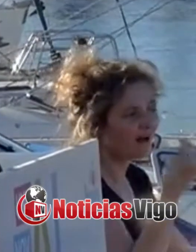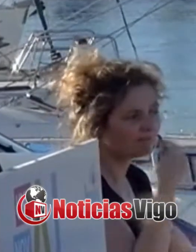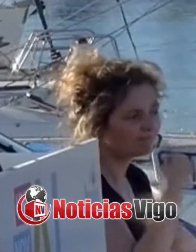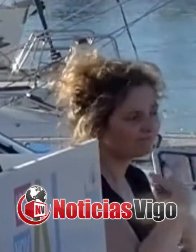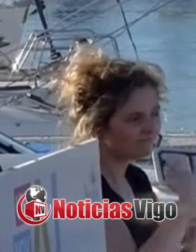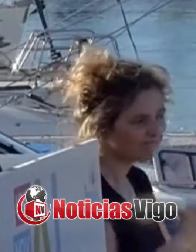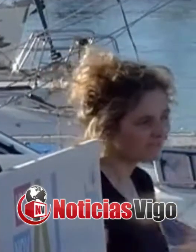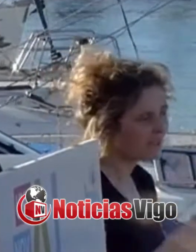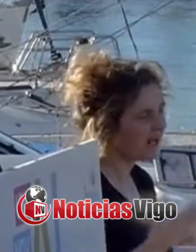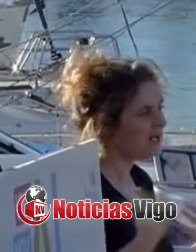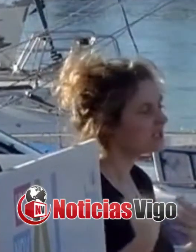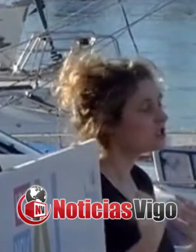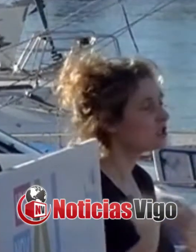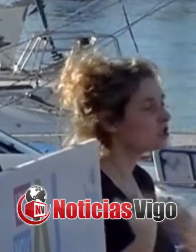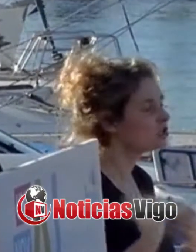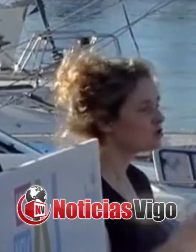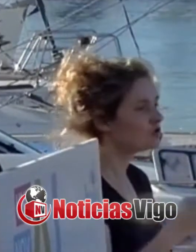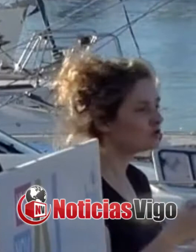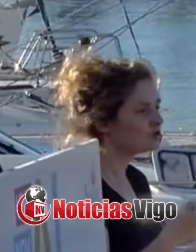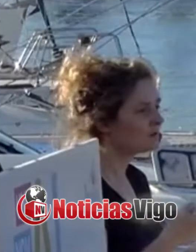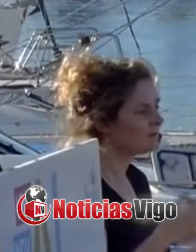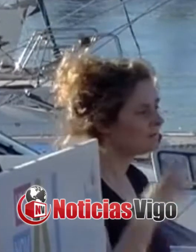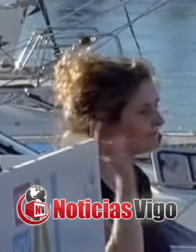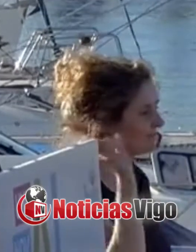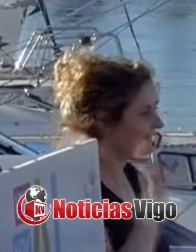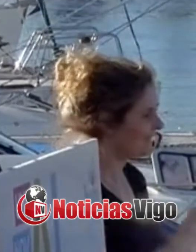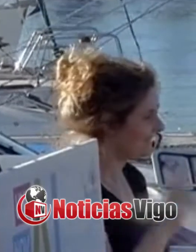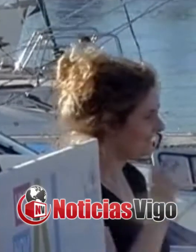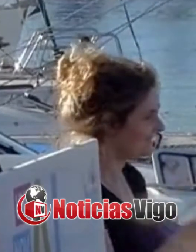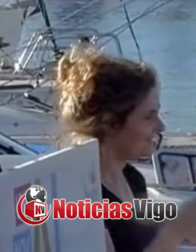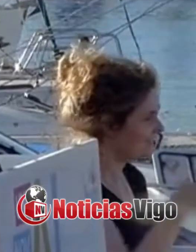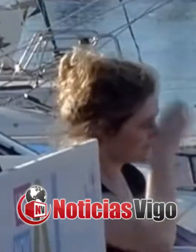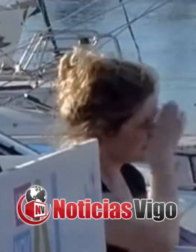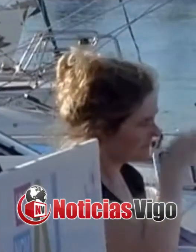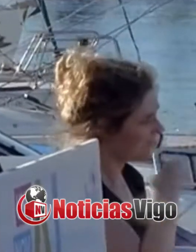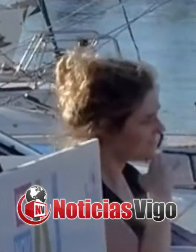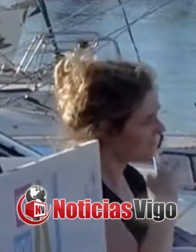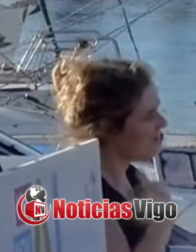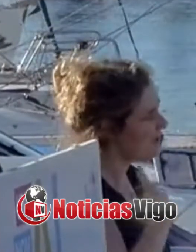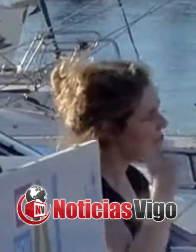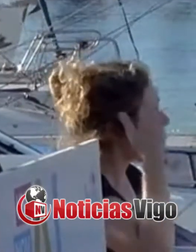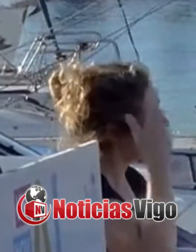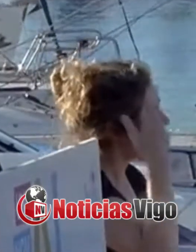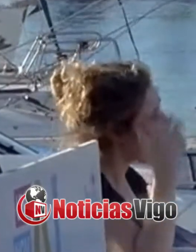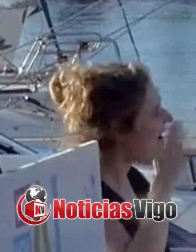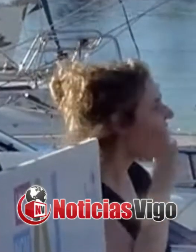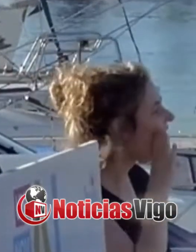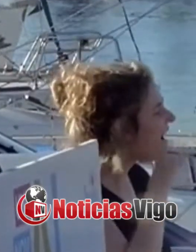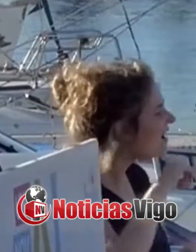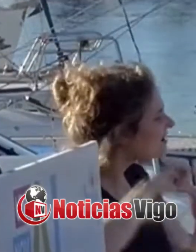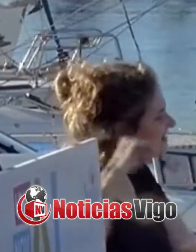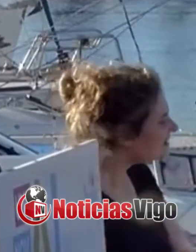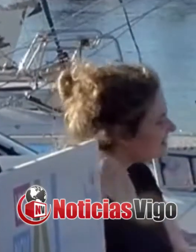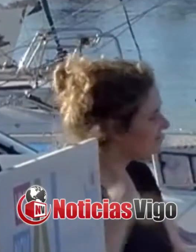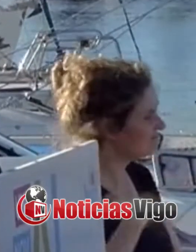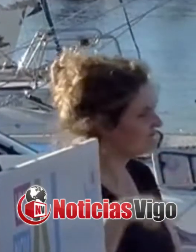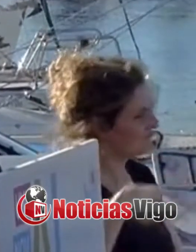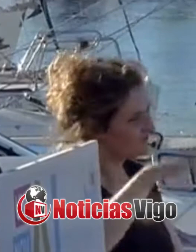e sobrevivir á miseria, viña o meu pai. Desa memoria vimos nós e